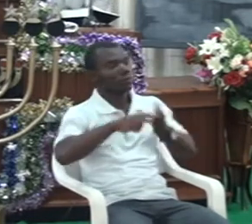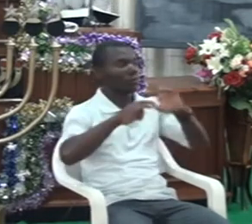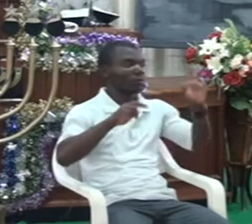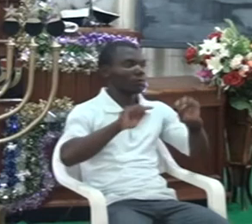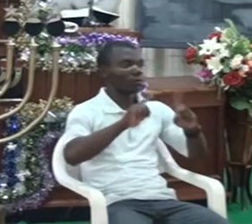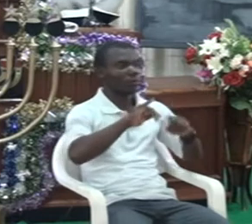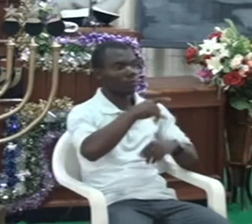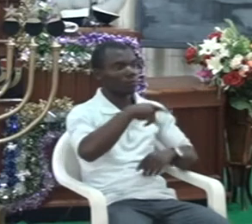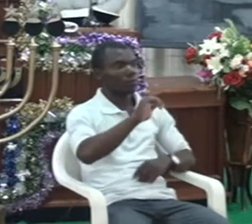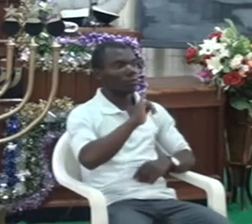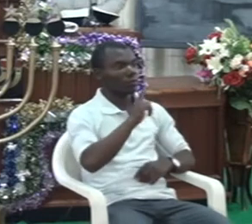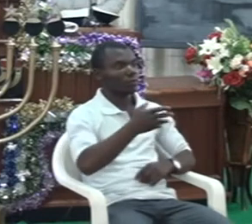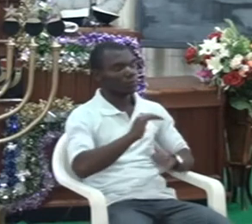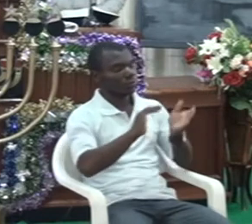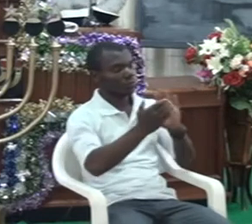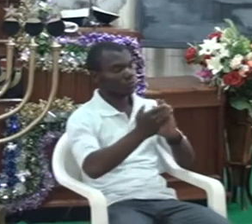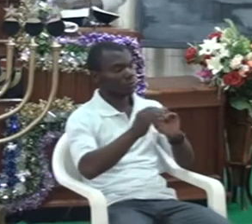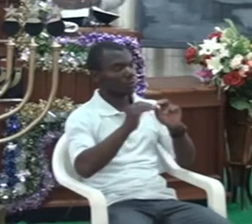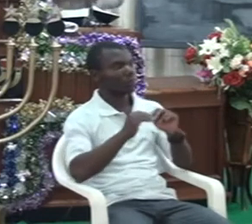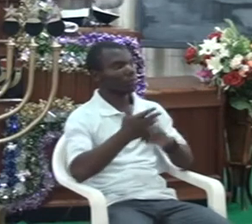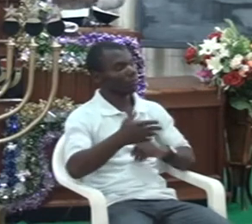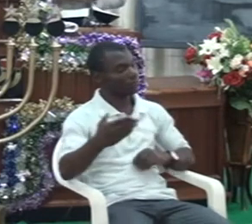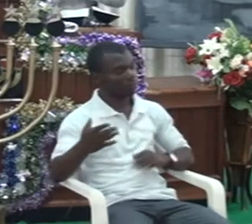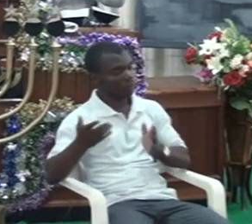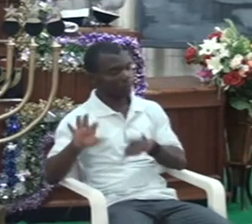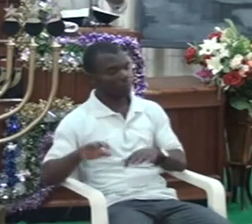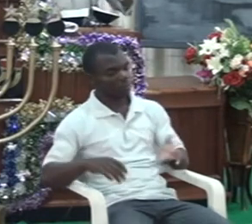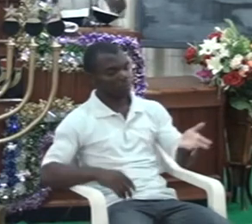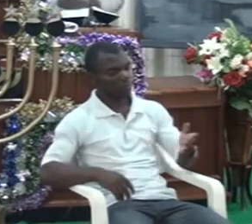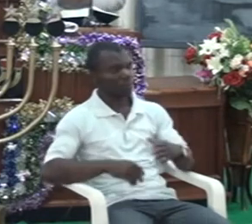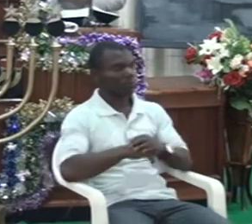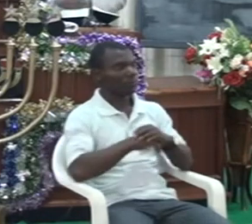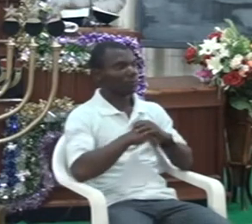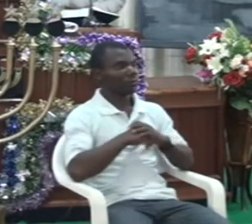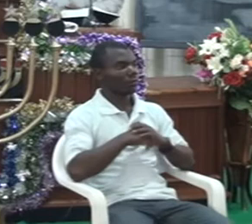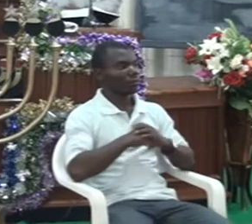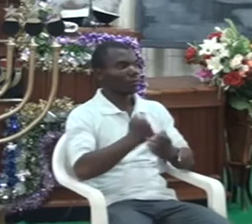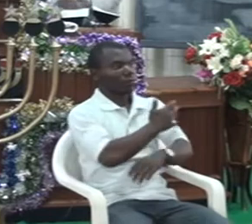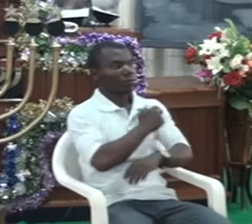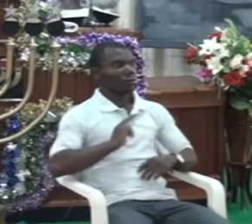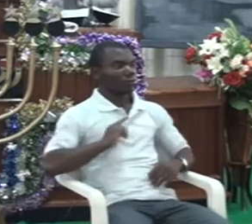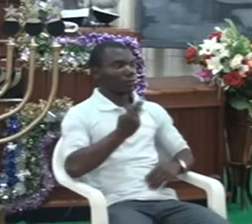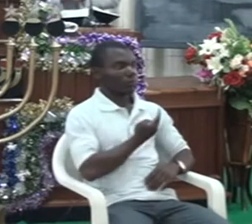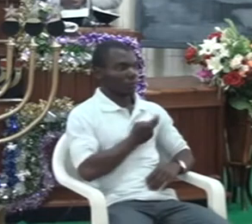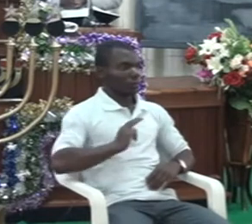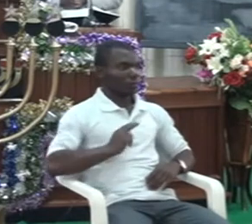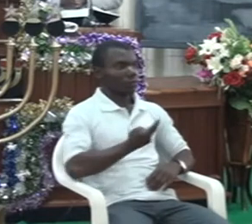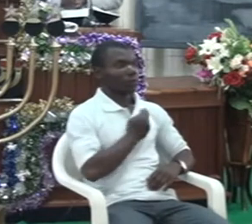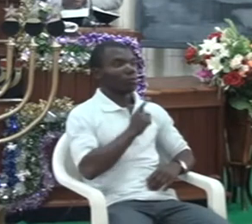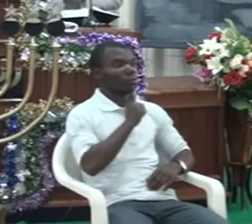Mais ils sont devant les choses mortes. Kumbele habite en bobi mekufa. Mais si si, tout kumbele